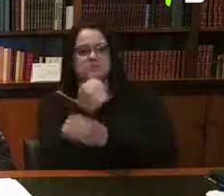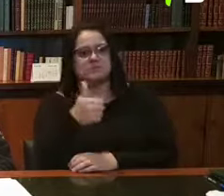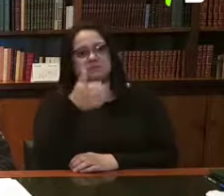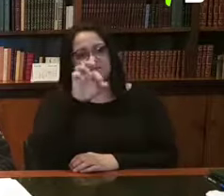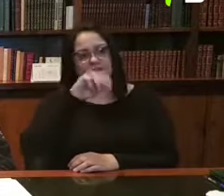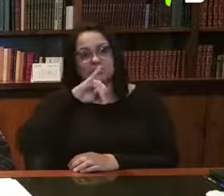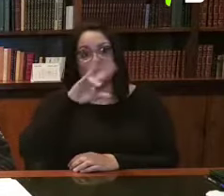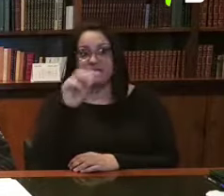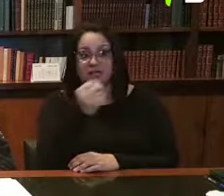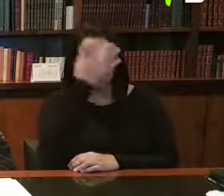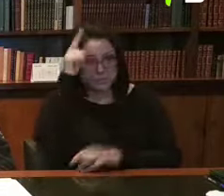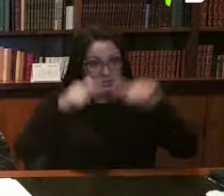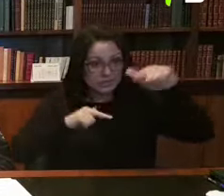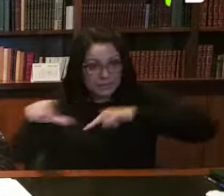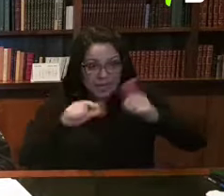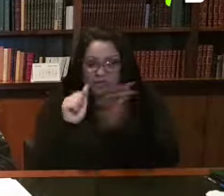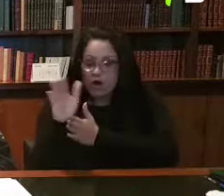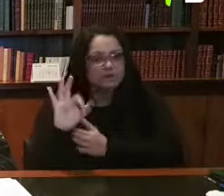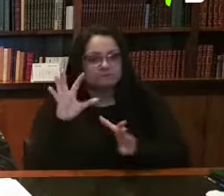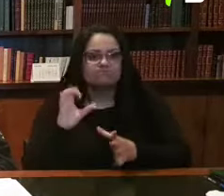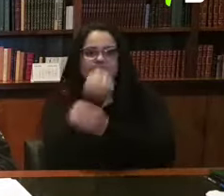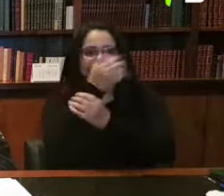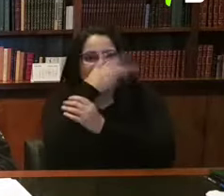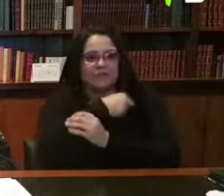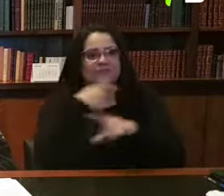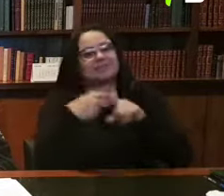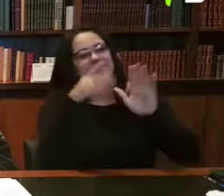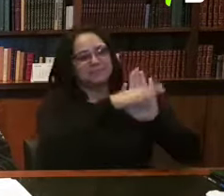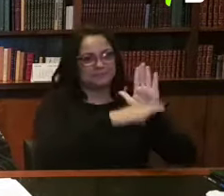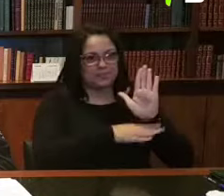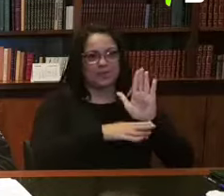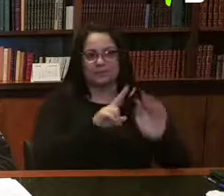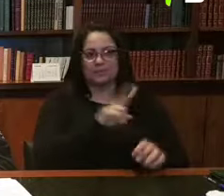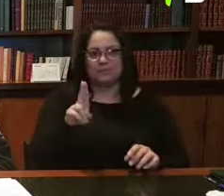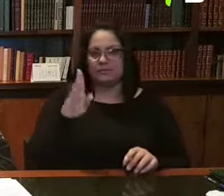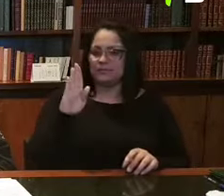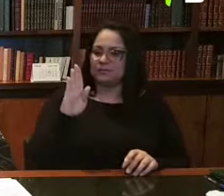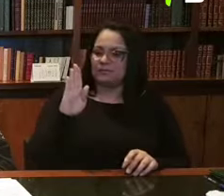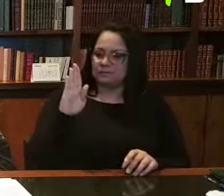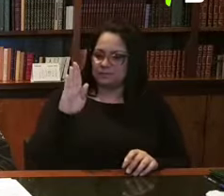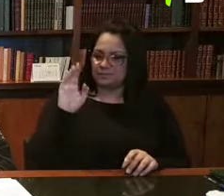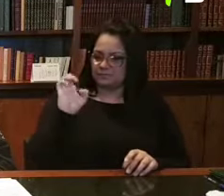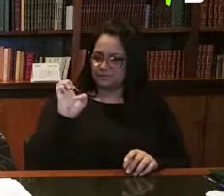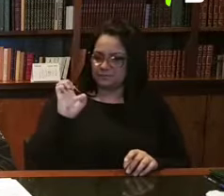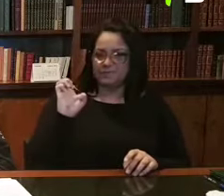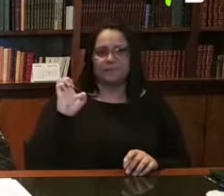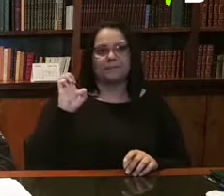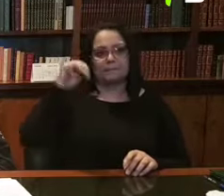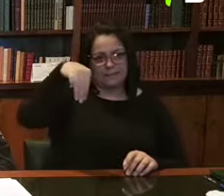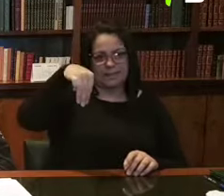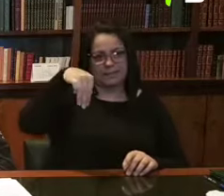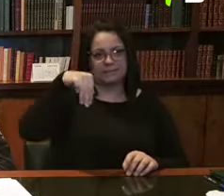de empregos em cinco semanas só vamos 10 milhões de preto com um programa chamado bem benefício emergencial